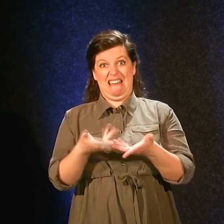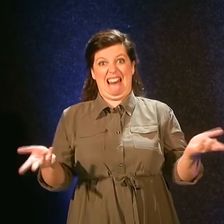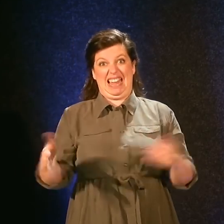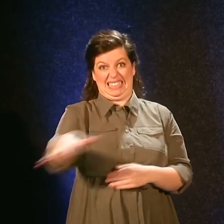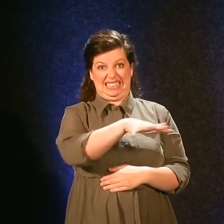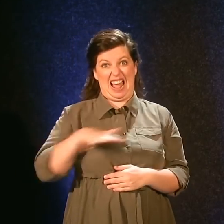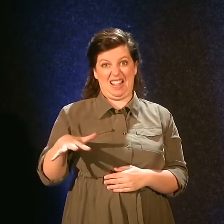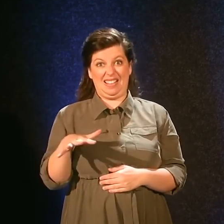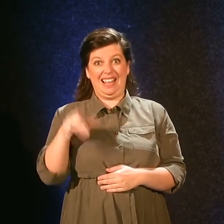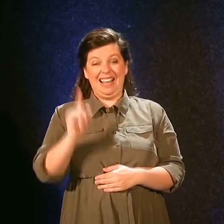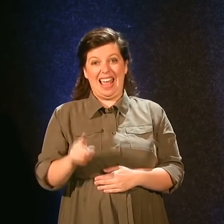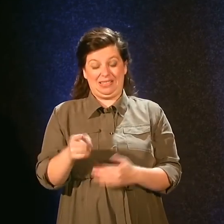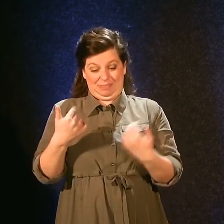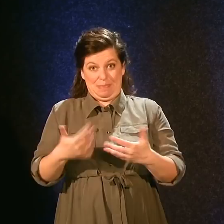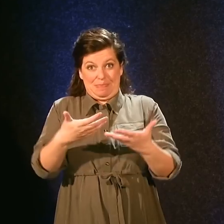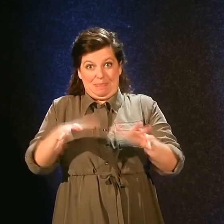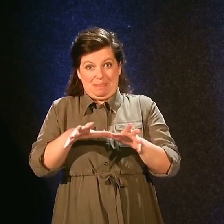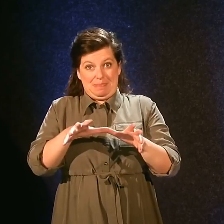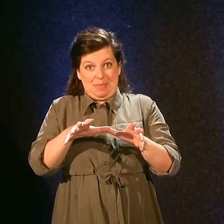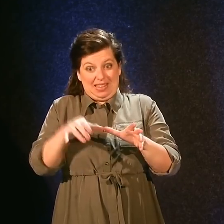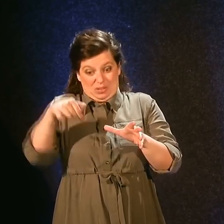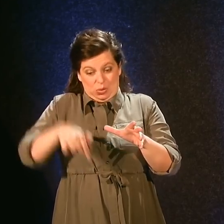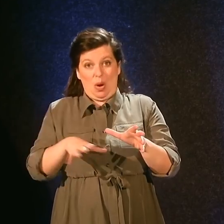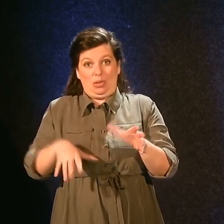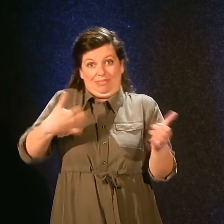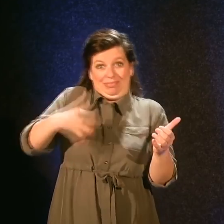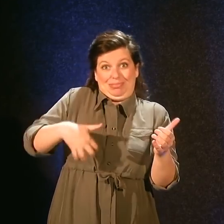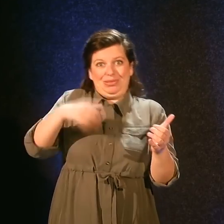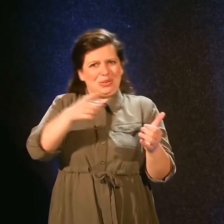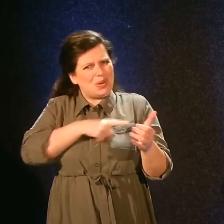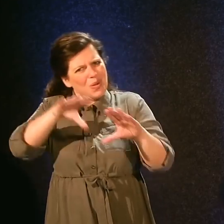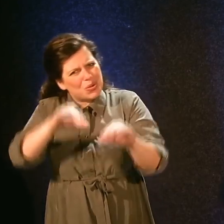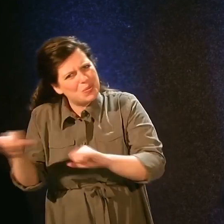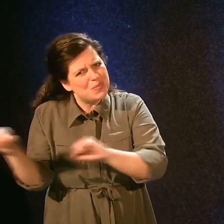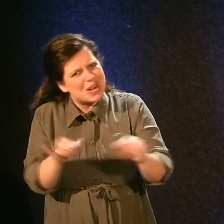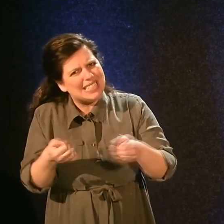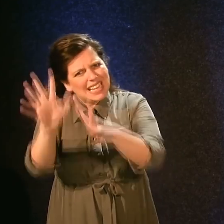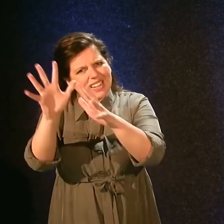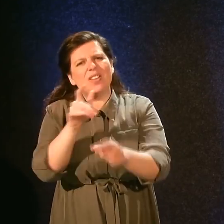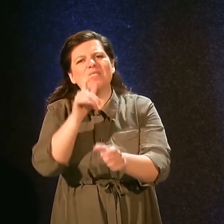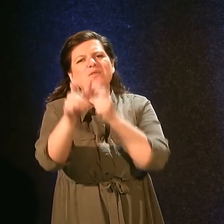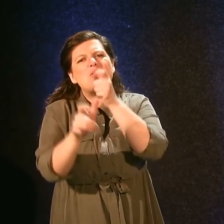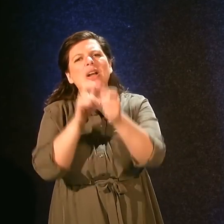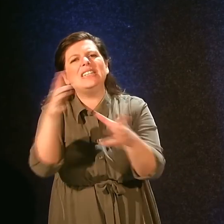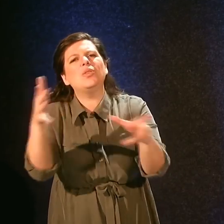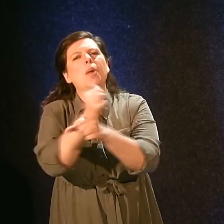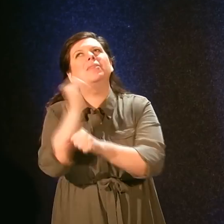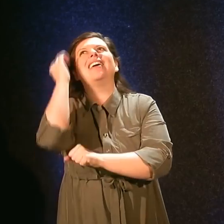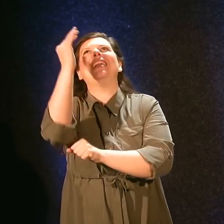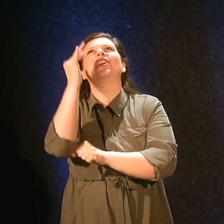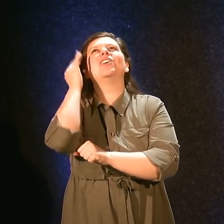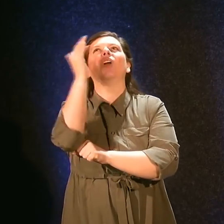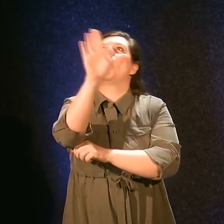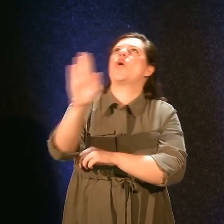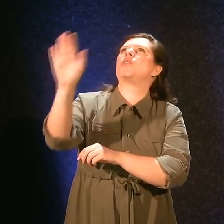Dus ik zou je willen vragen, ga gewoon staan als je kan staan. Zing met ons mee woorden die ons helpen te herinneren wie God